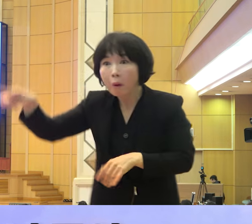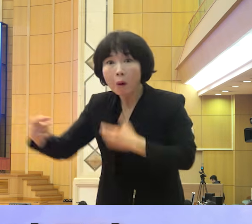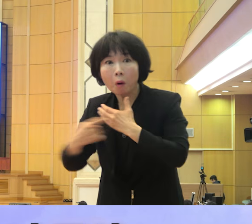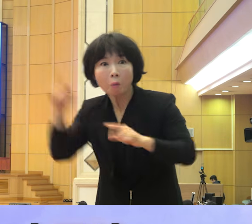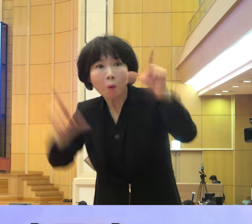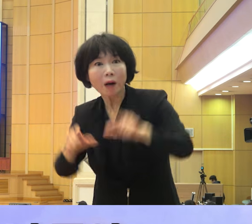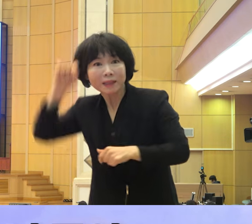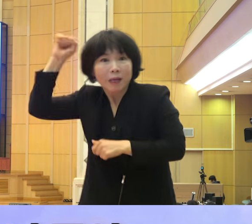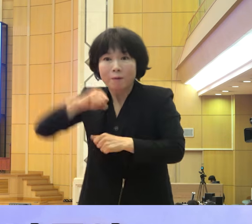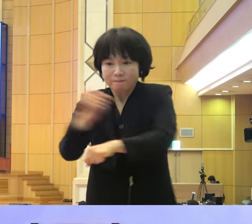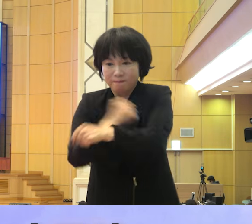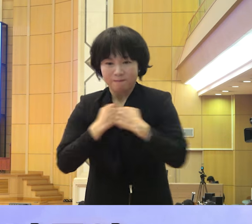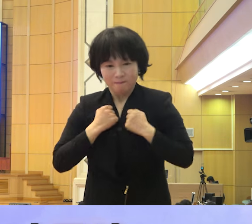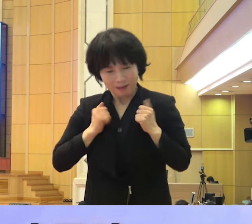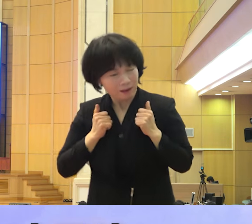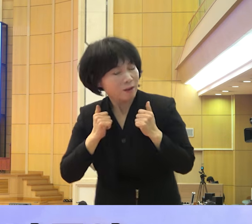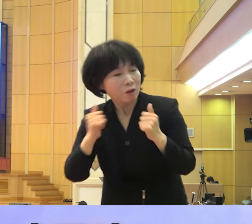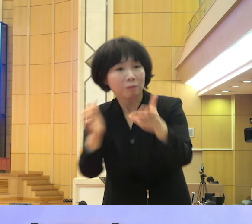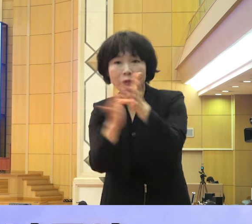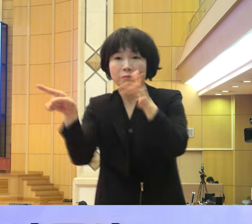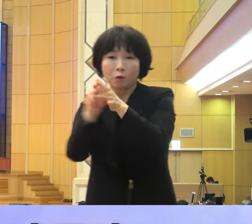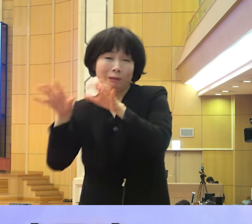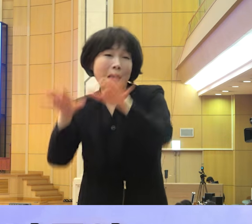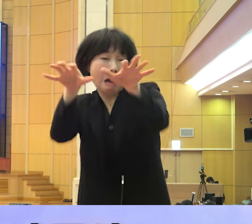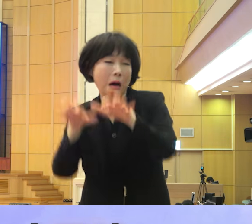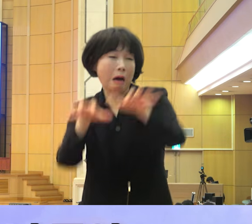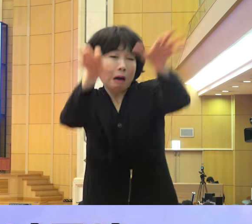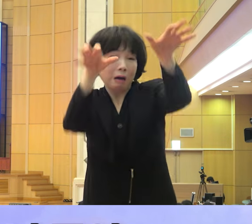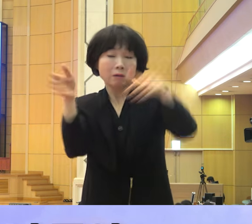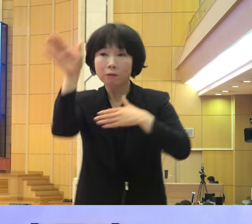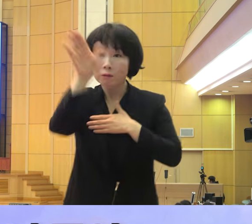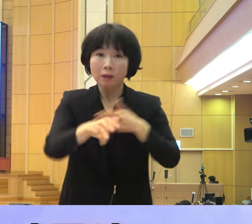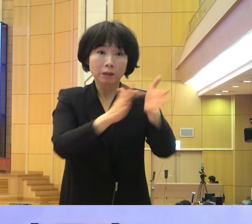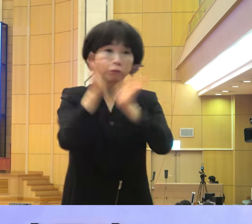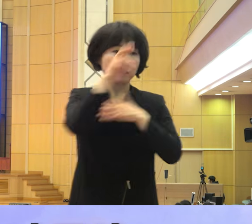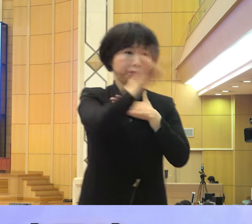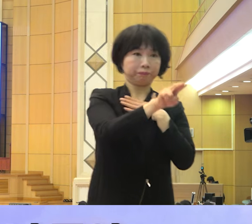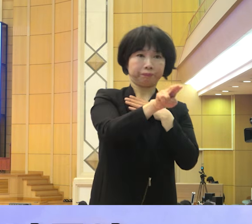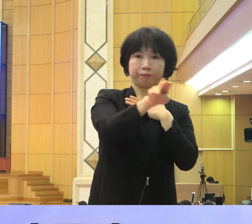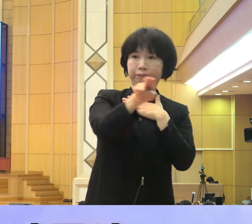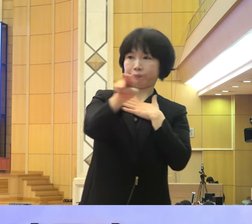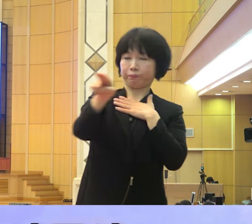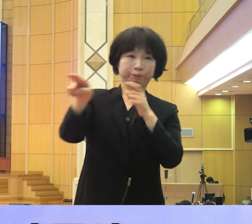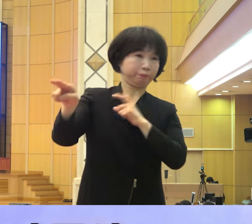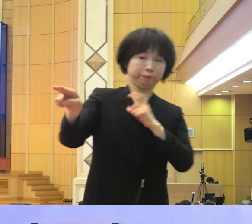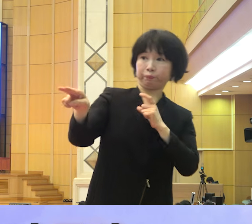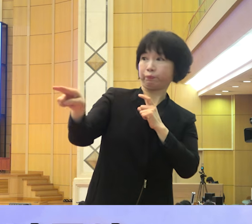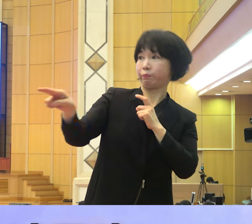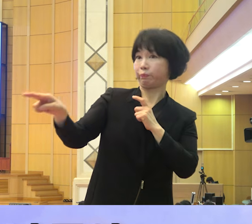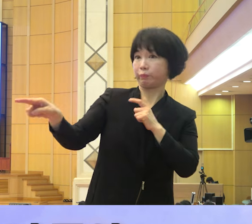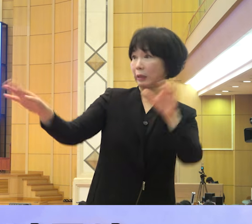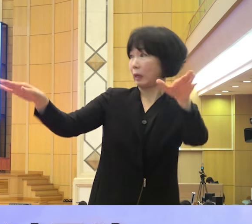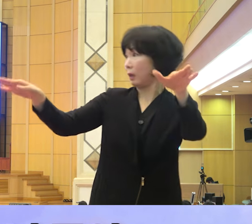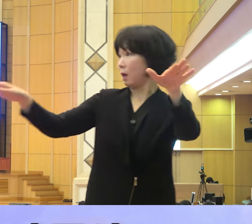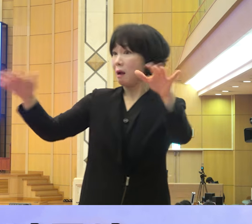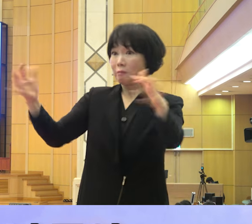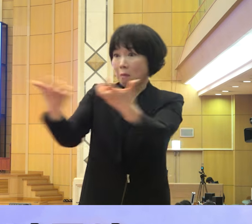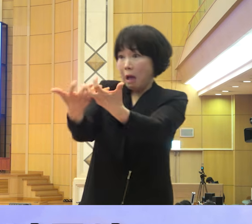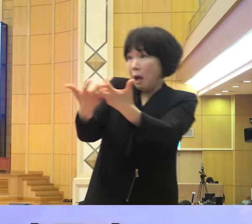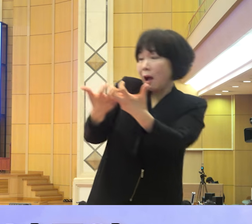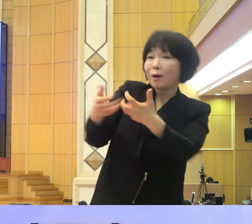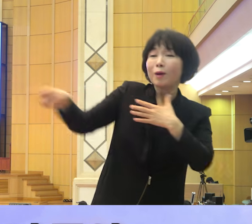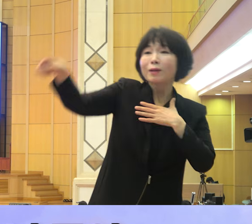이른 새벽부터 주님을 열심히 따라다니고 믿는데, 예수님이 보기에 저거 진짜 나를 알고 믿는